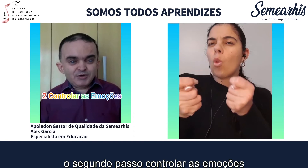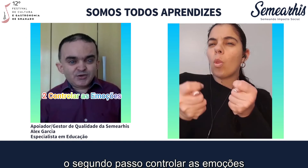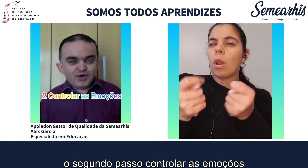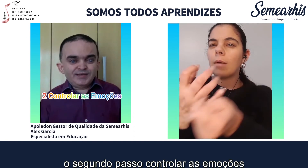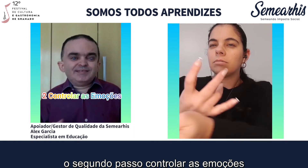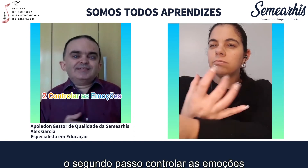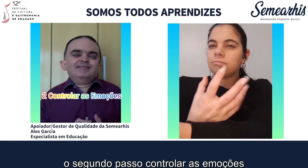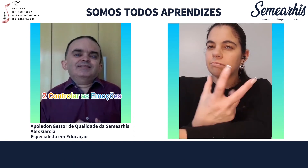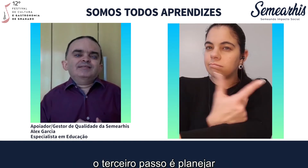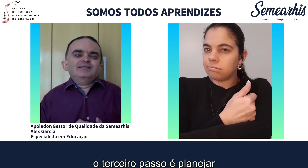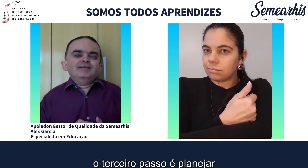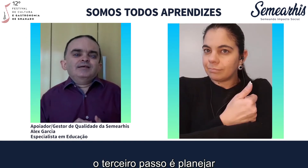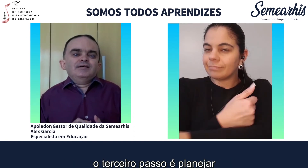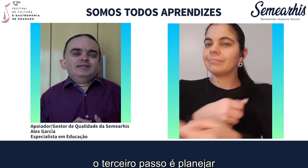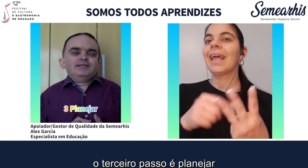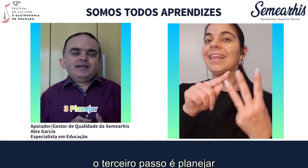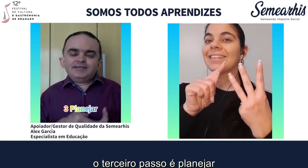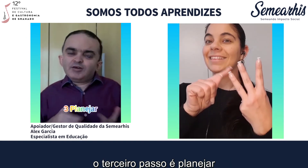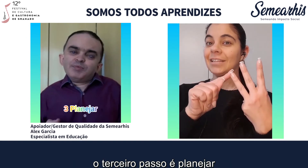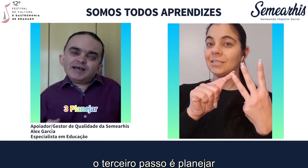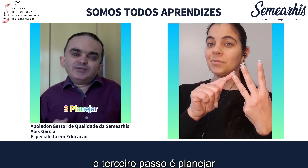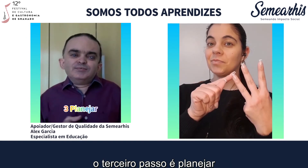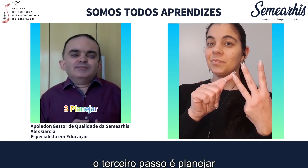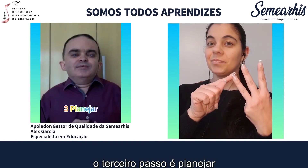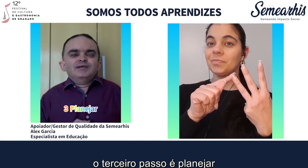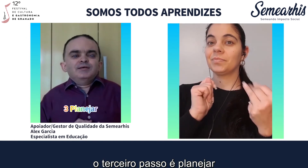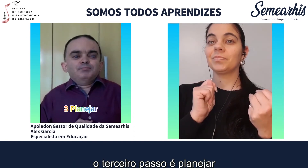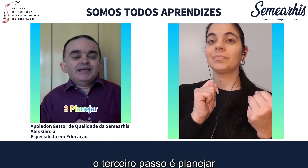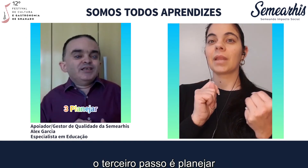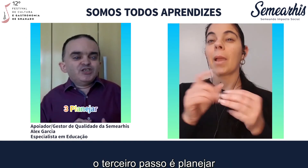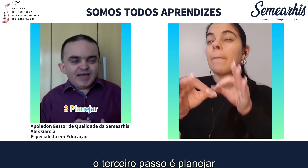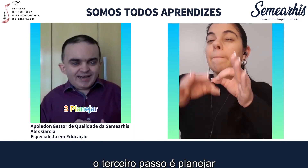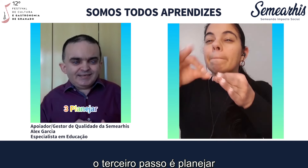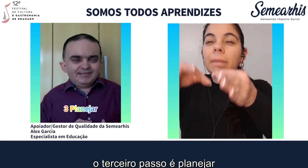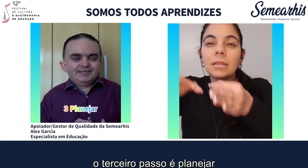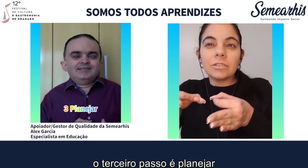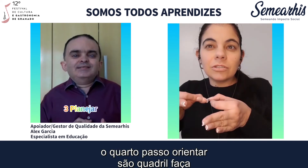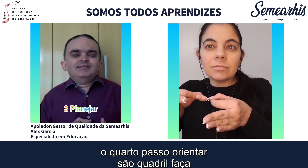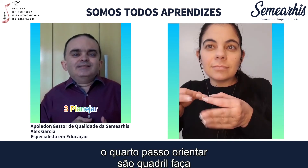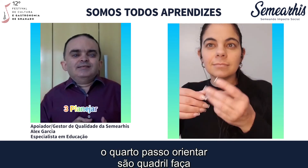controlar as emoções. Terceiro passo, planejar.